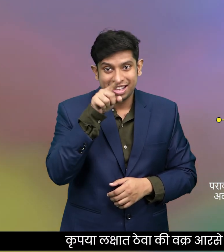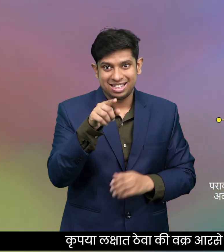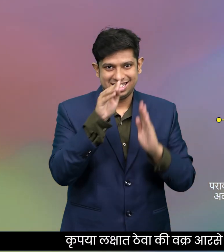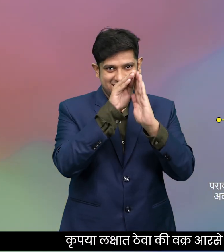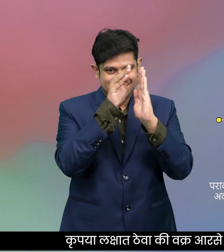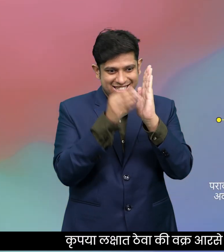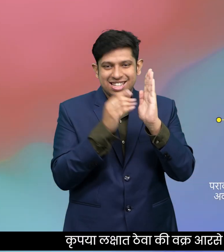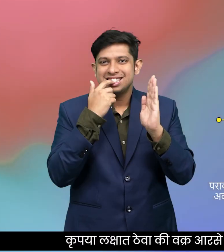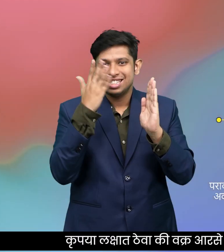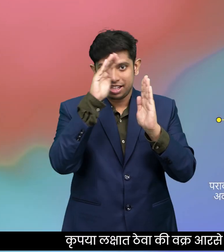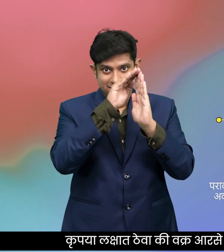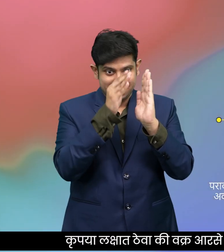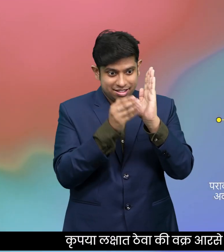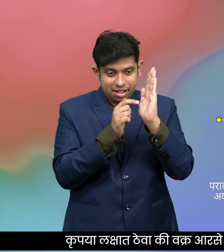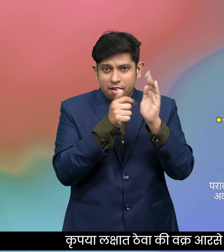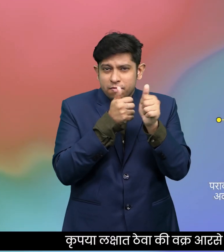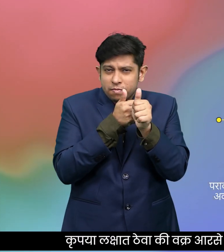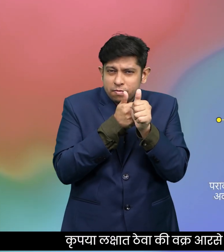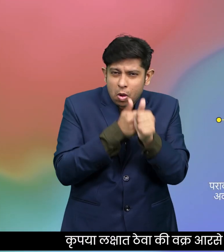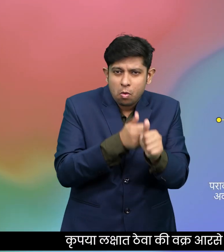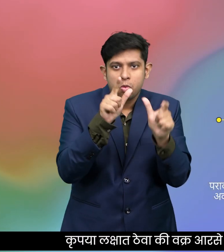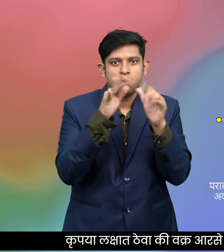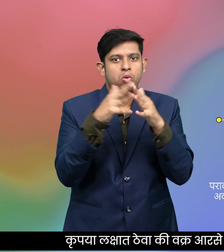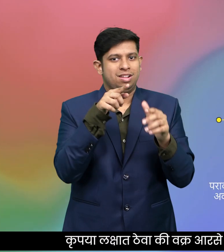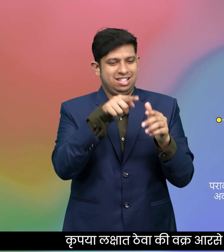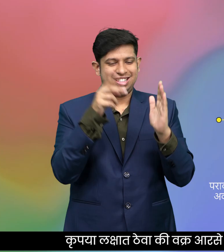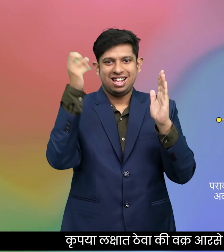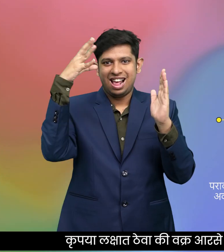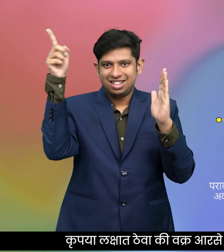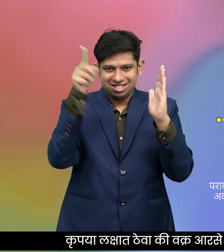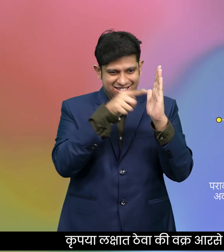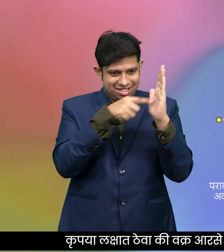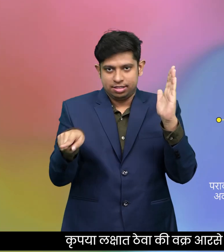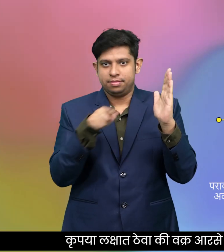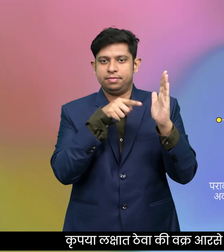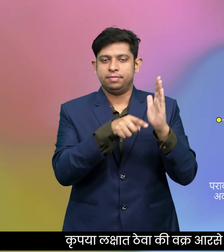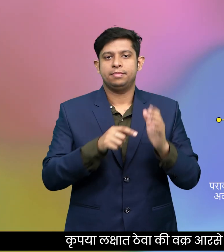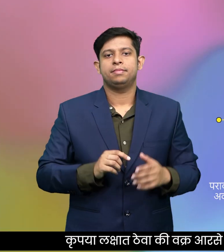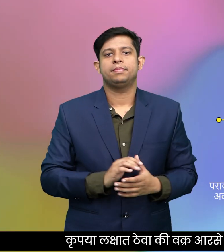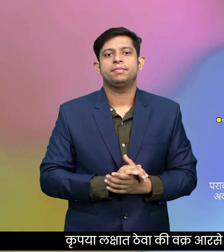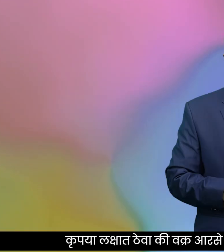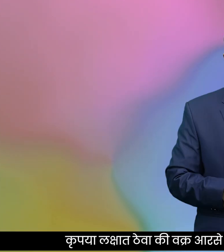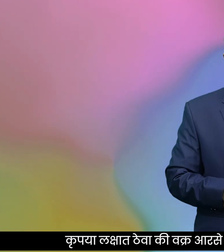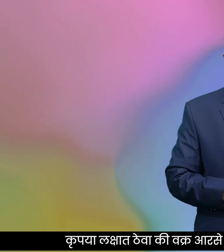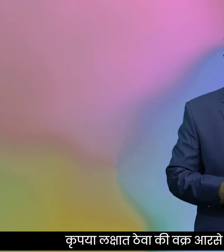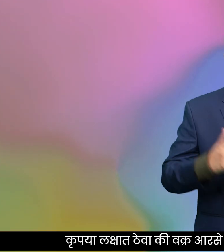कृपया लक्षात ठेवा की वक्र आरसे देखील प्रकाशाच्या परावर्तनाचे नियम पाळतात.